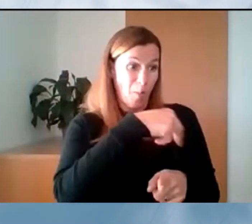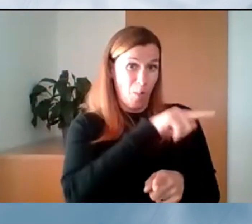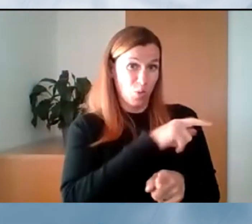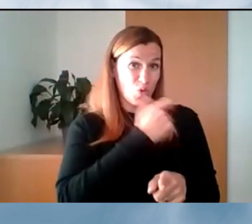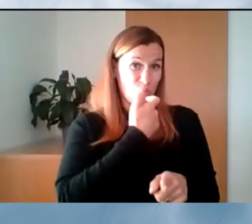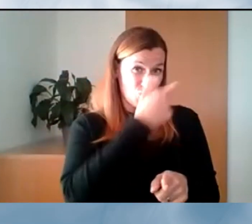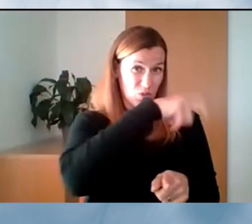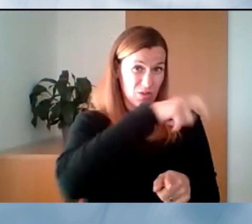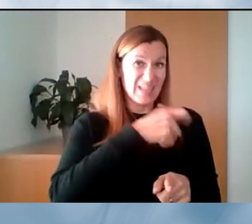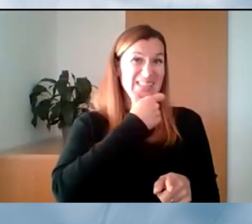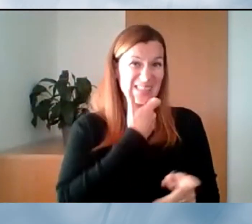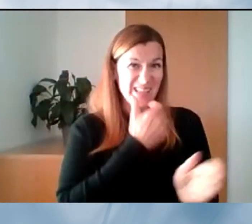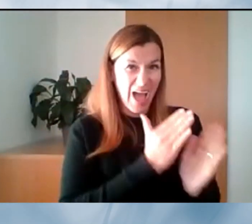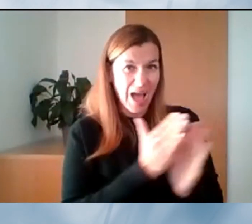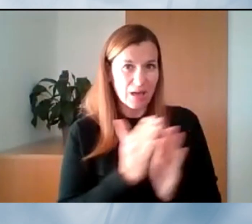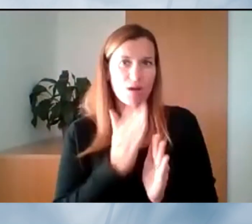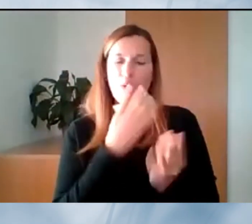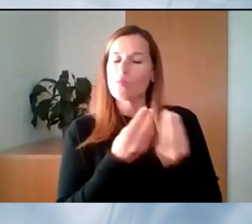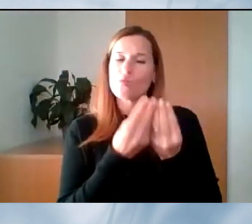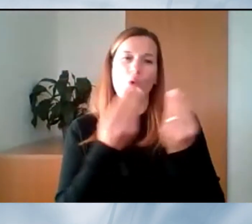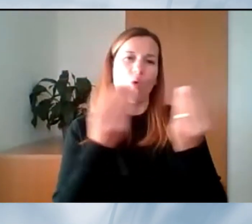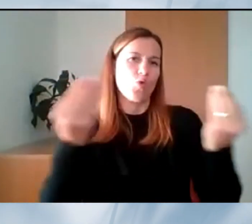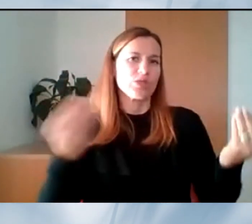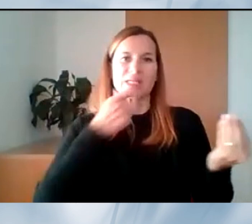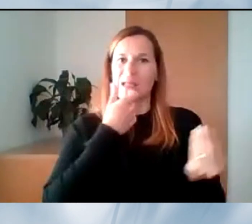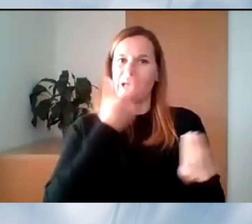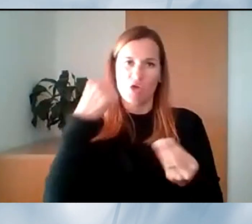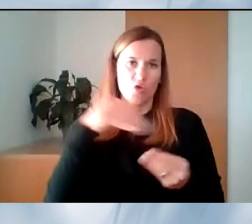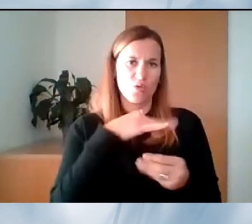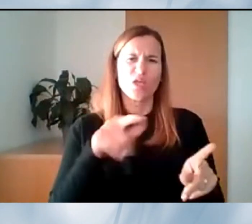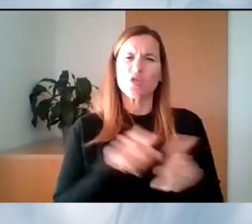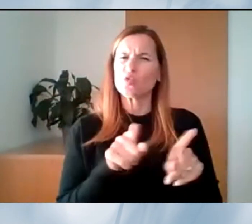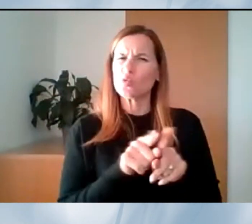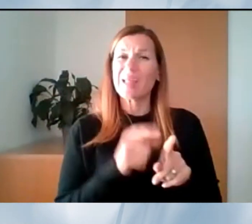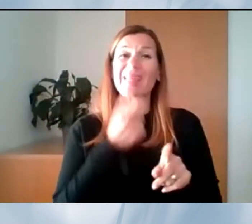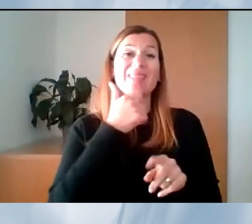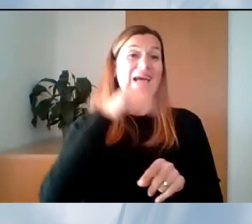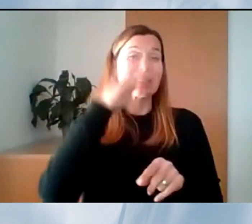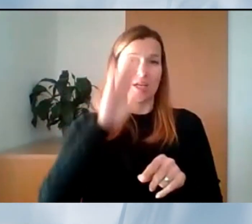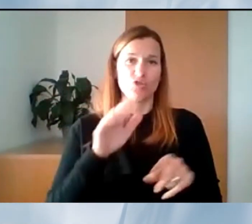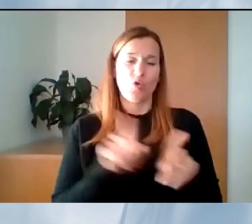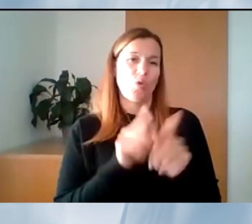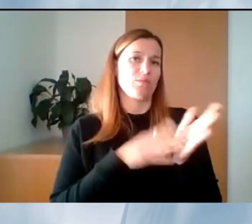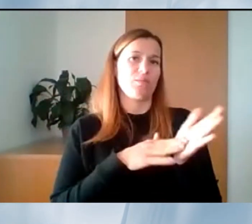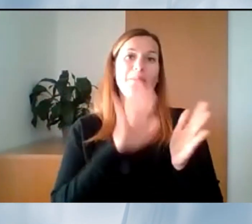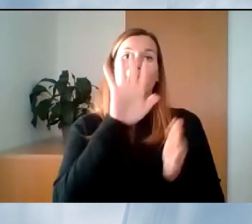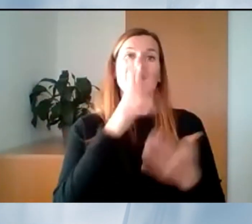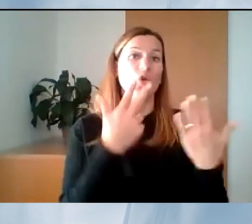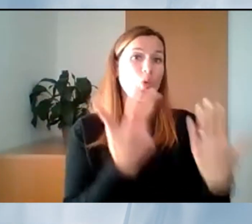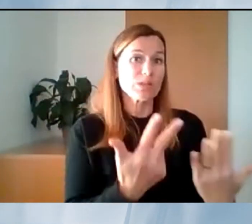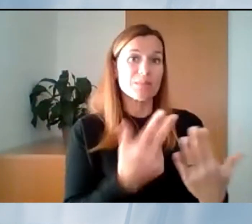bo množica starih ljudi v primerjavi s prej. Med njimi tudi najstarejših, 85 in